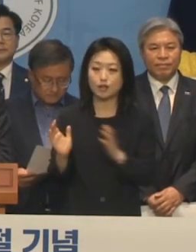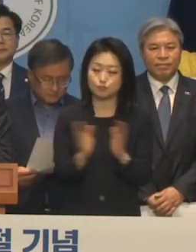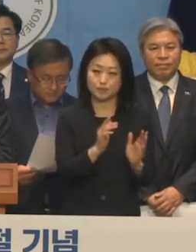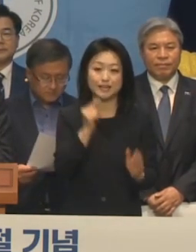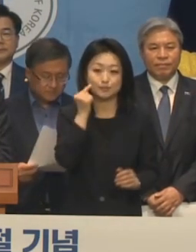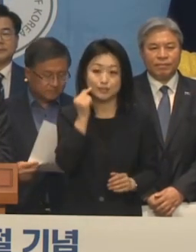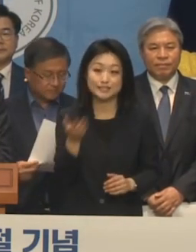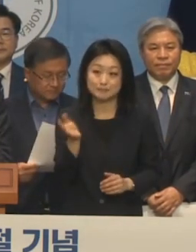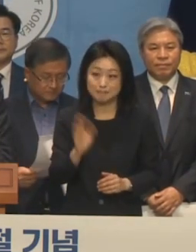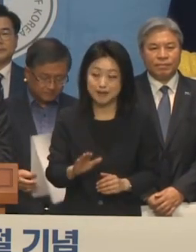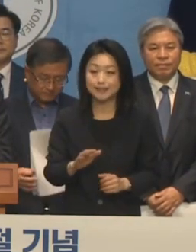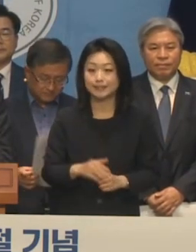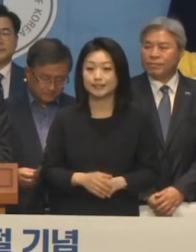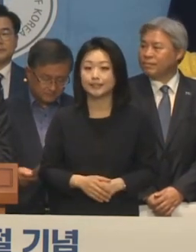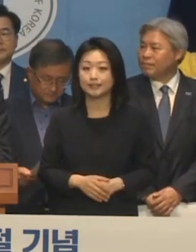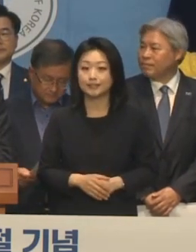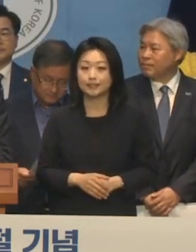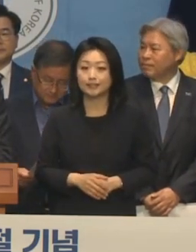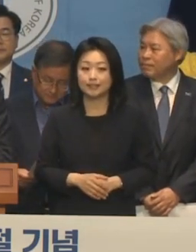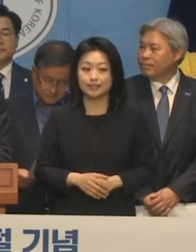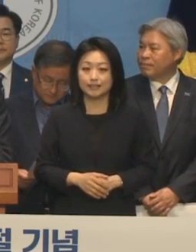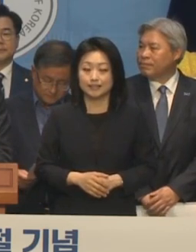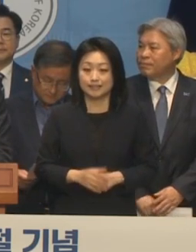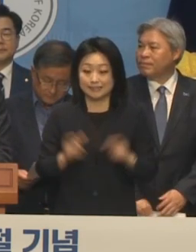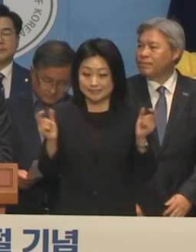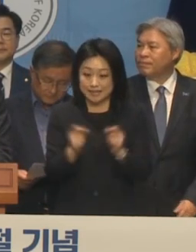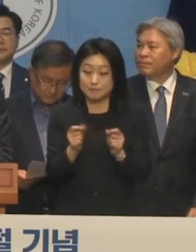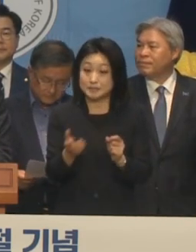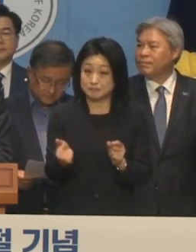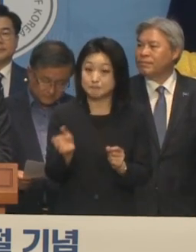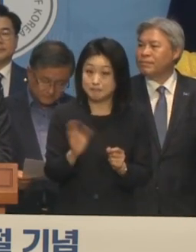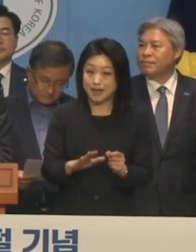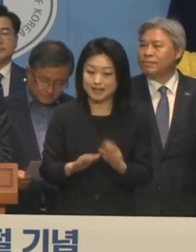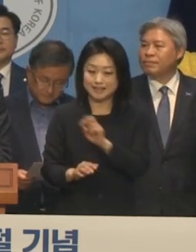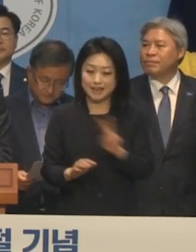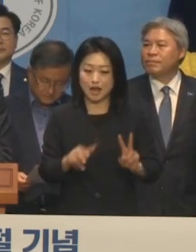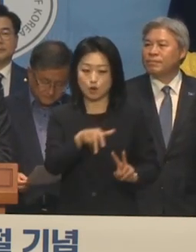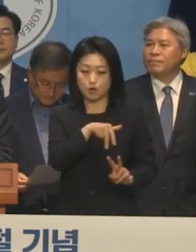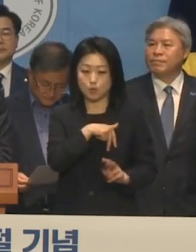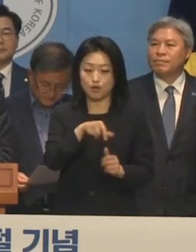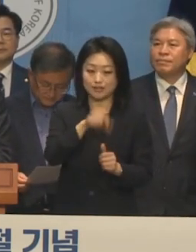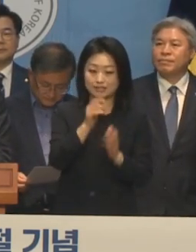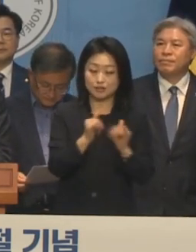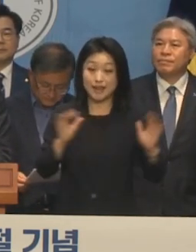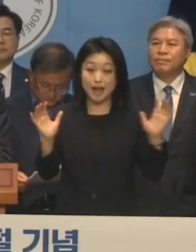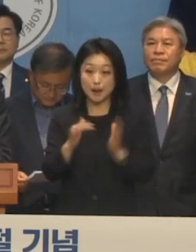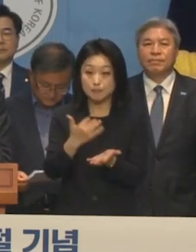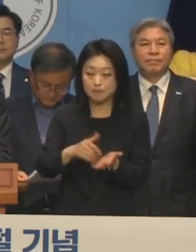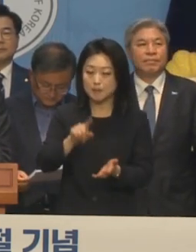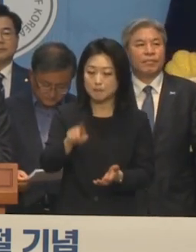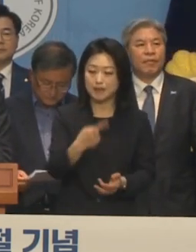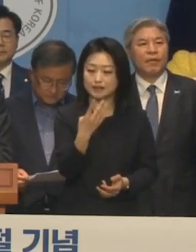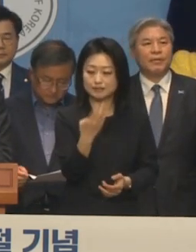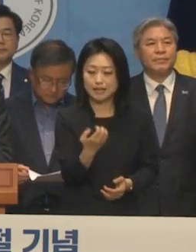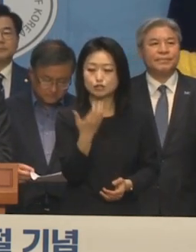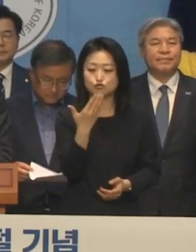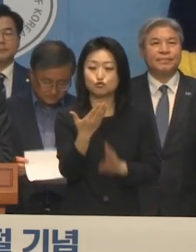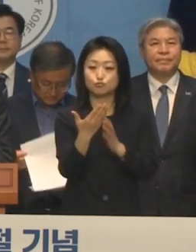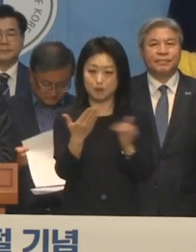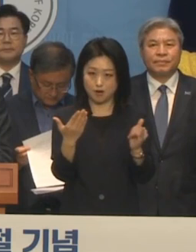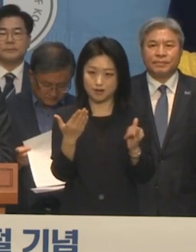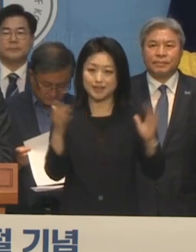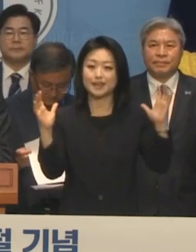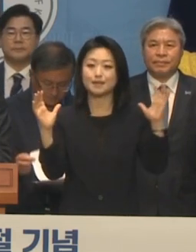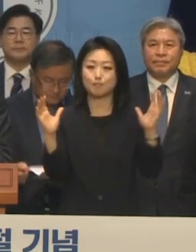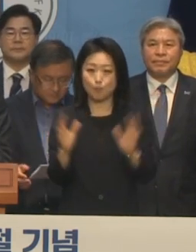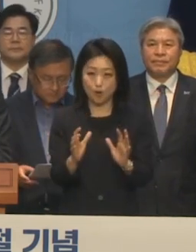못했습니다. 그럼에도 불구하고 짧은 기간에 야당 국회의원 당선인 총 149명이 참여를 했다라고